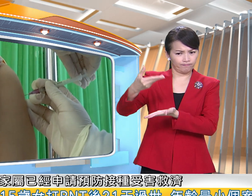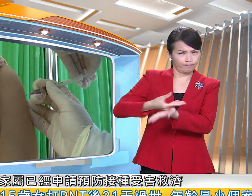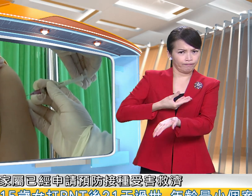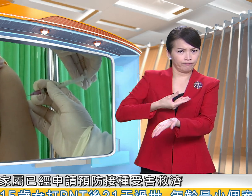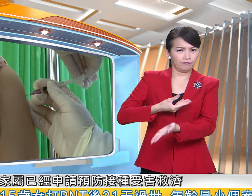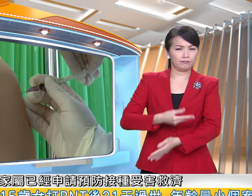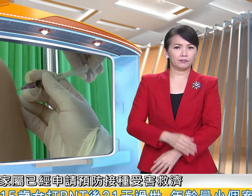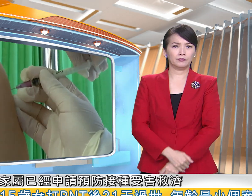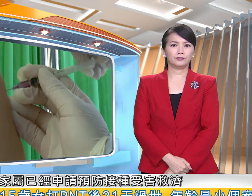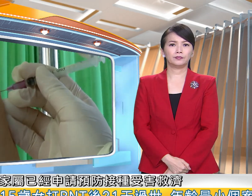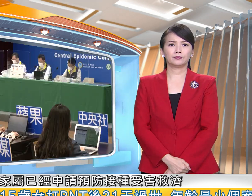害救济。